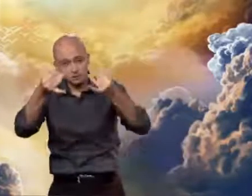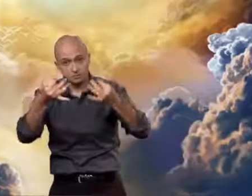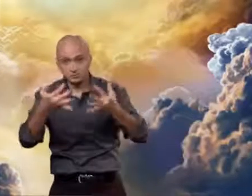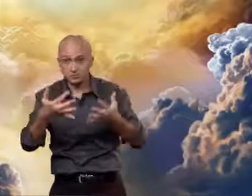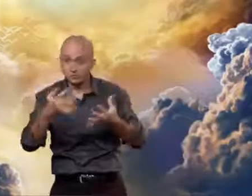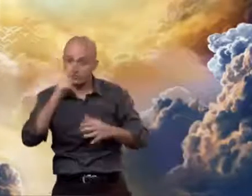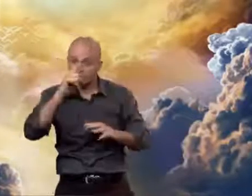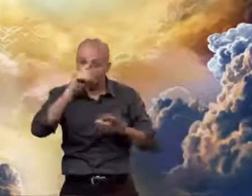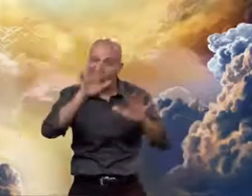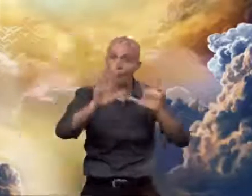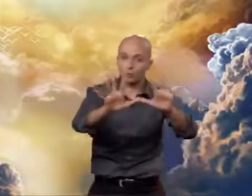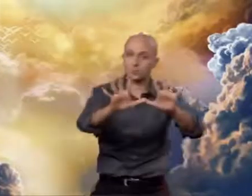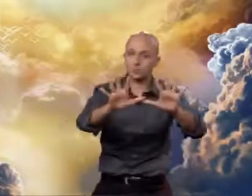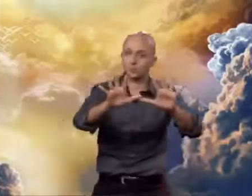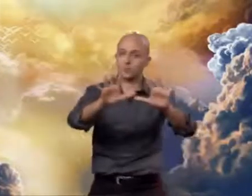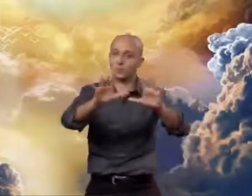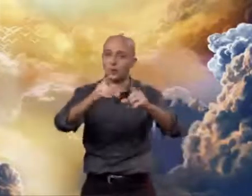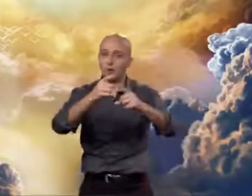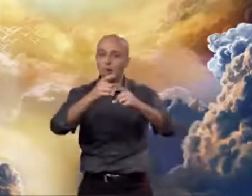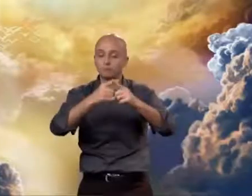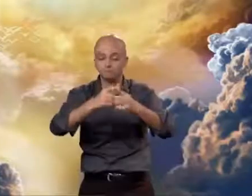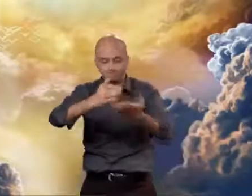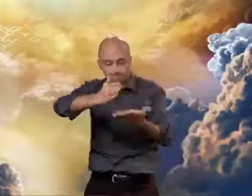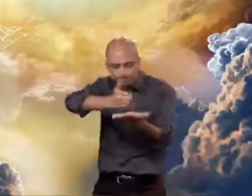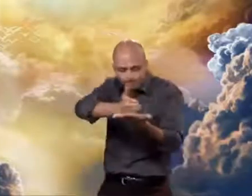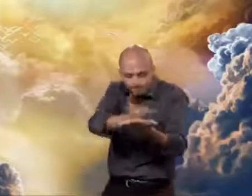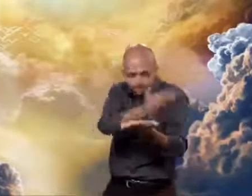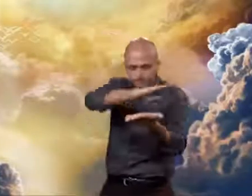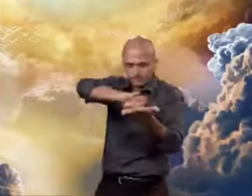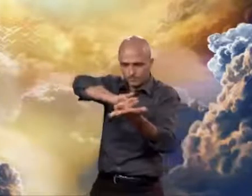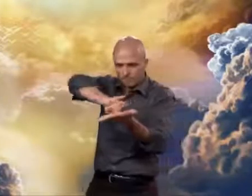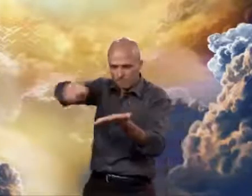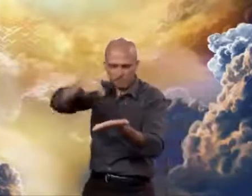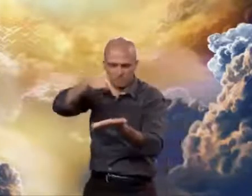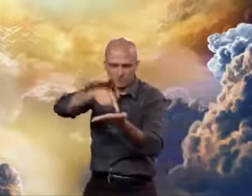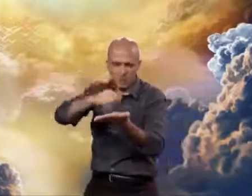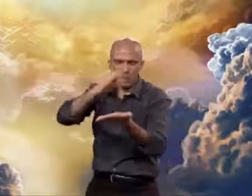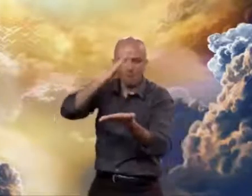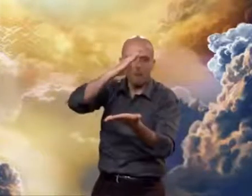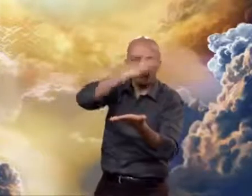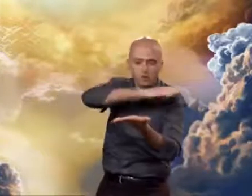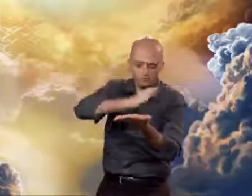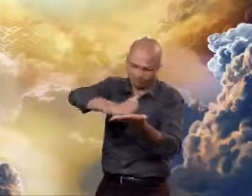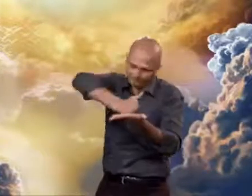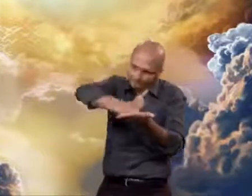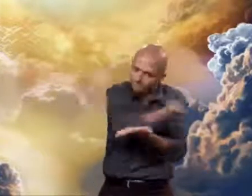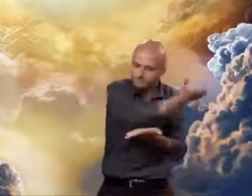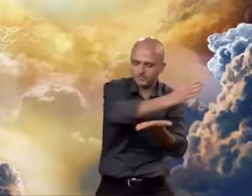que rejeitam as verdades que o céu enviou para servirem como defesa no tempo do fim, aceitarão as mentiras de